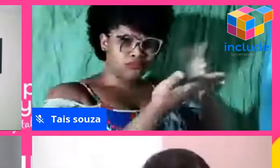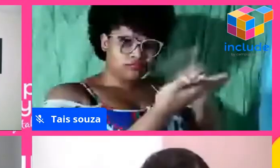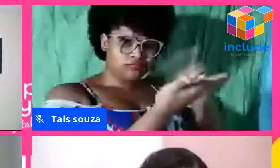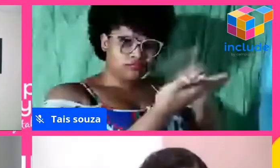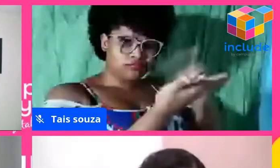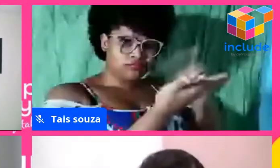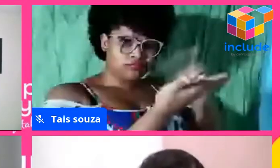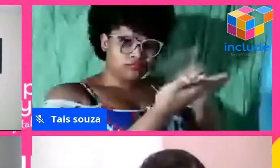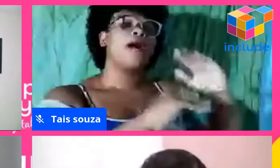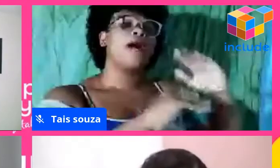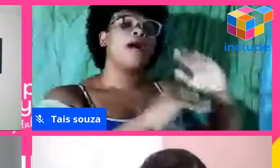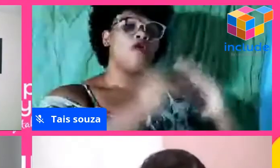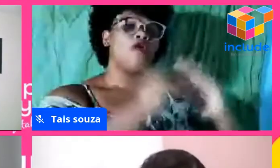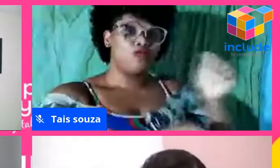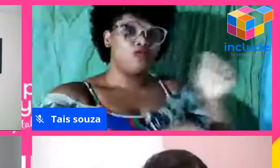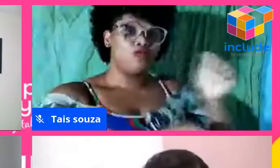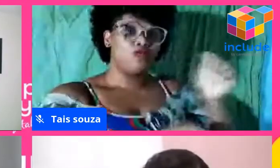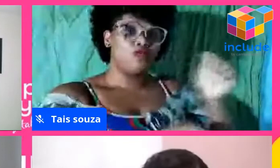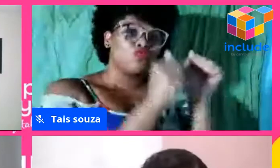direitos.